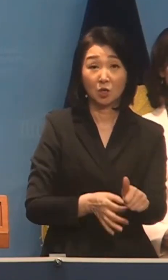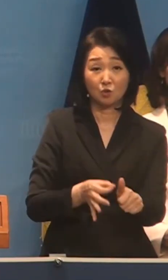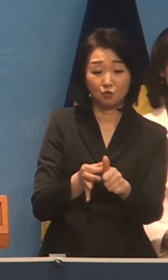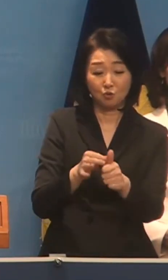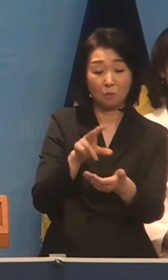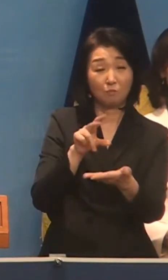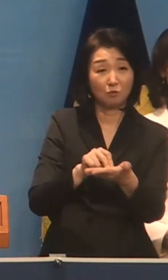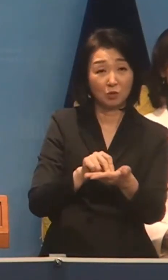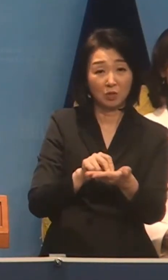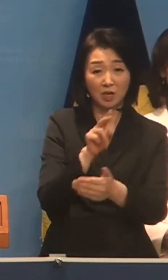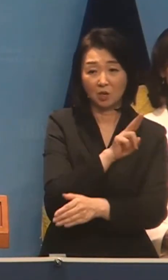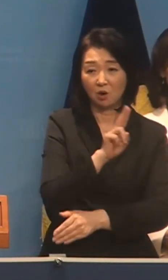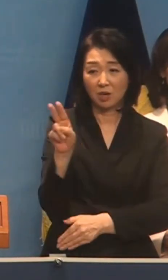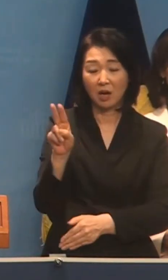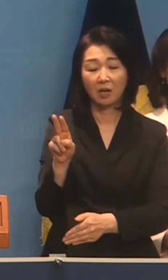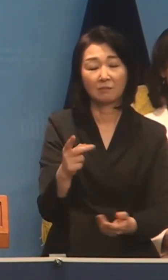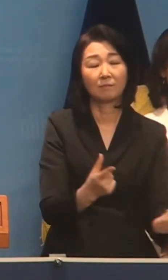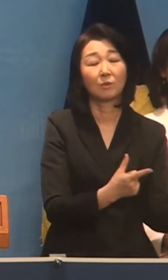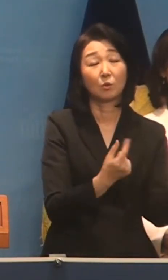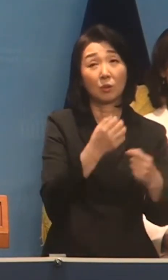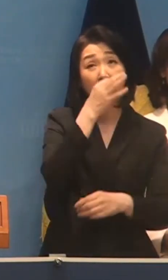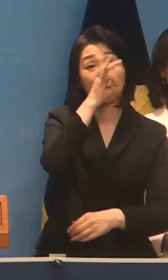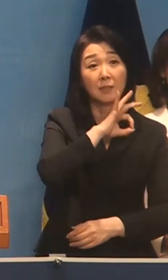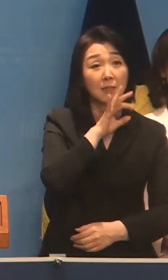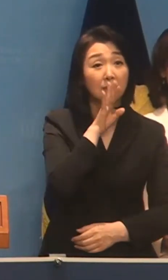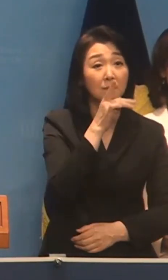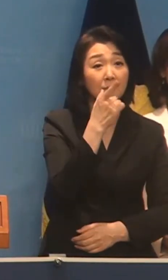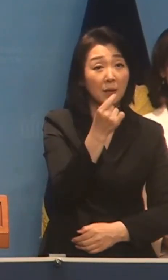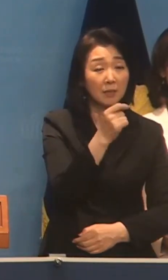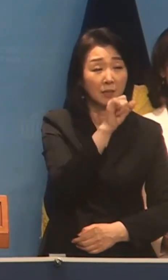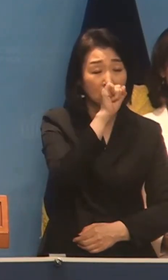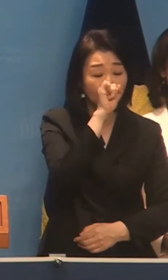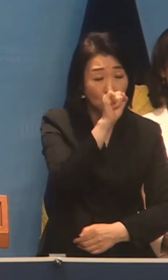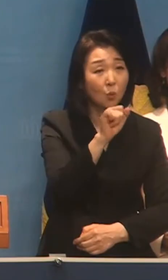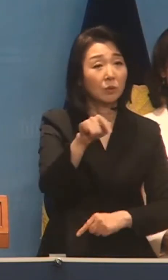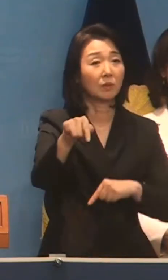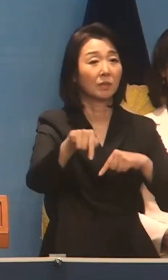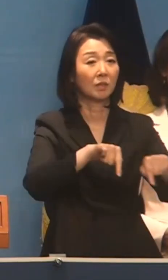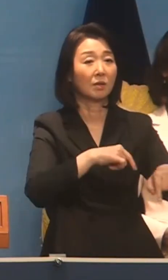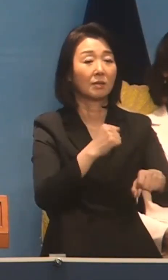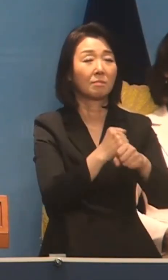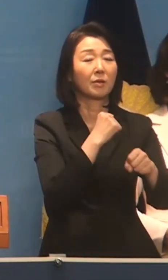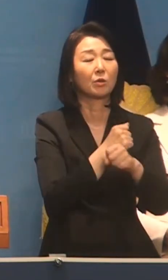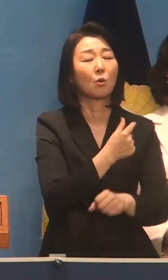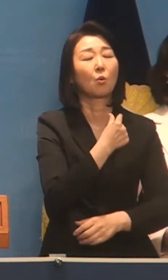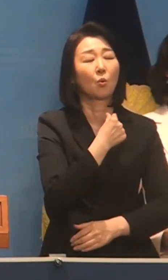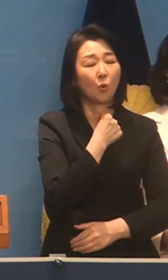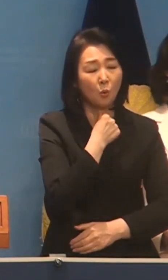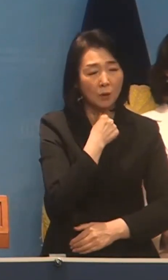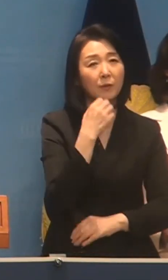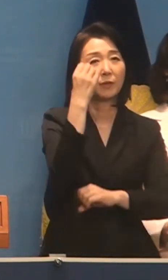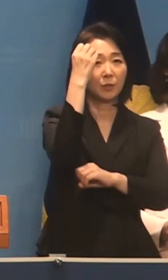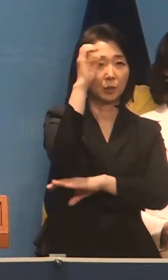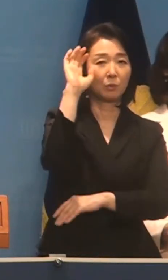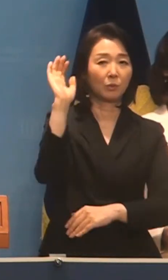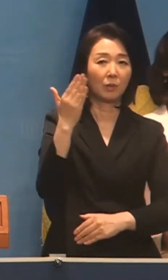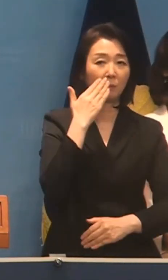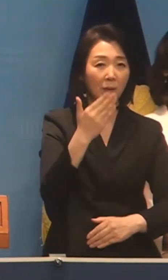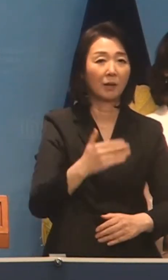문제는 여야 모두에게 이익이자 더 좋은 정치인을 만드는